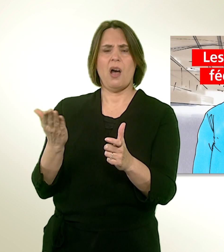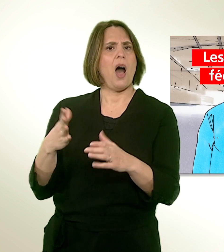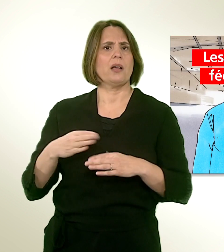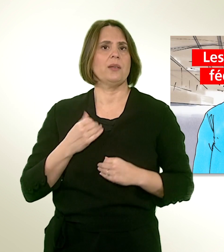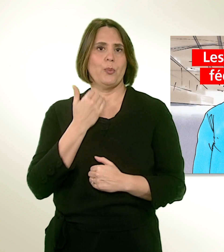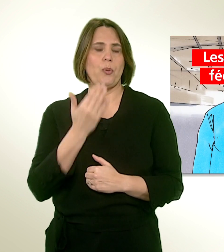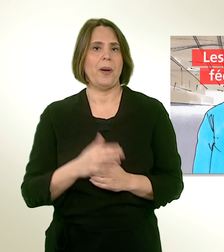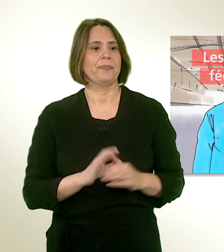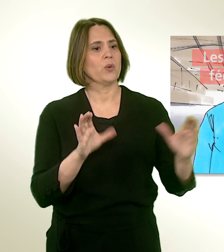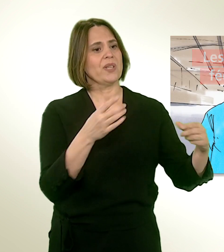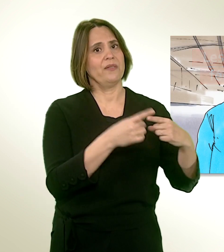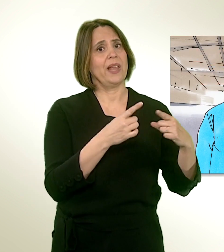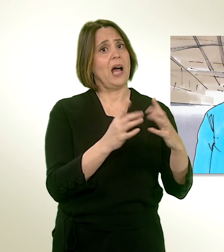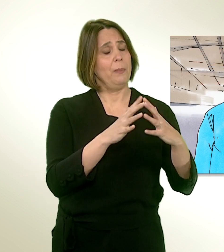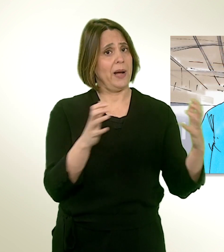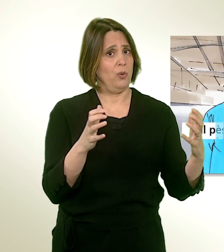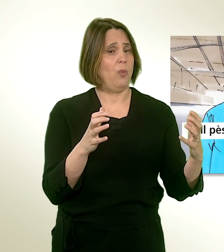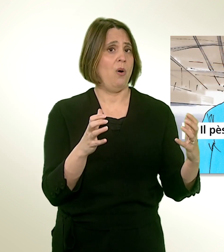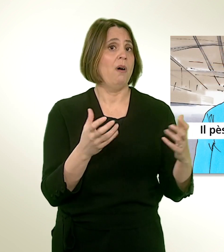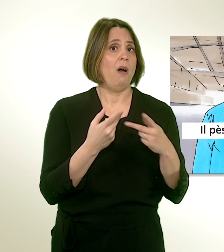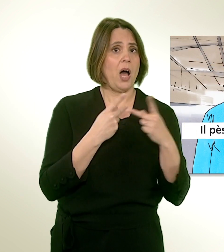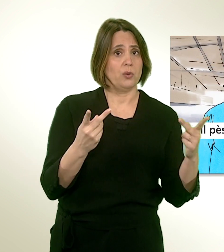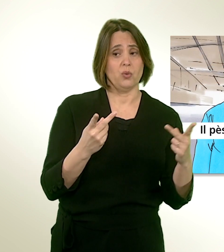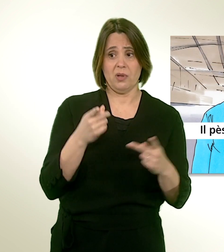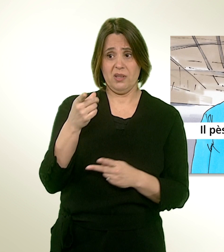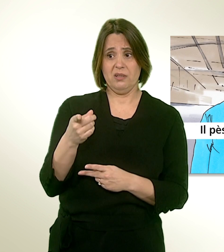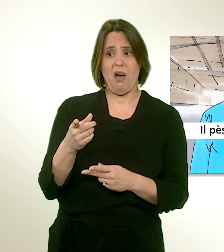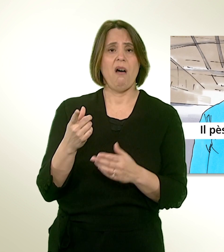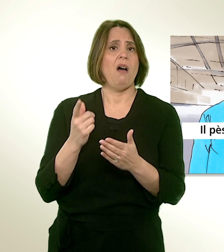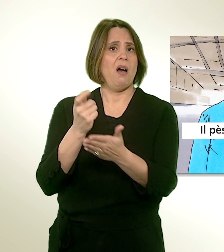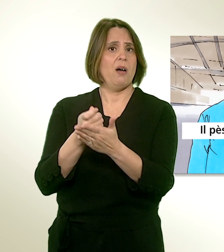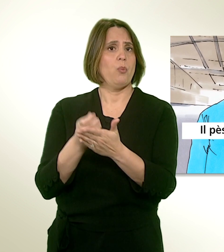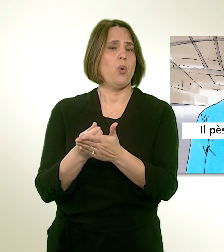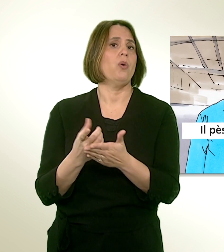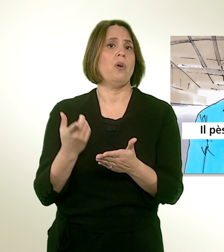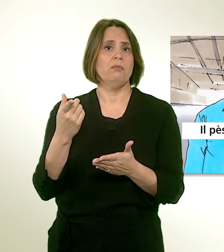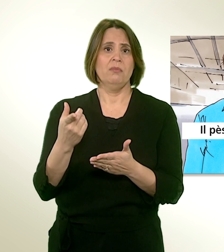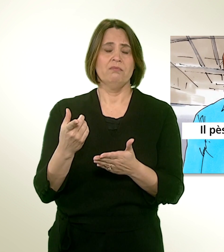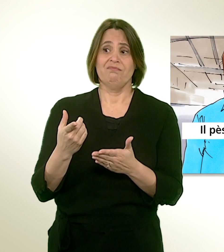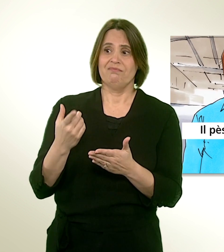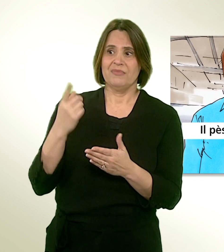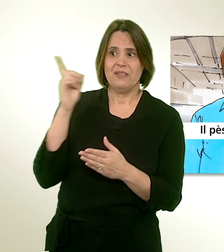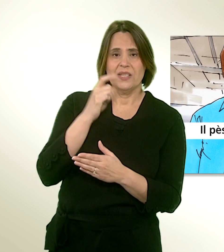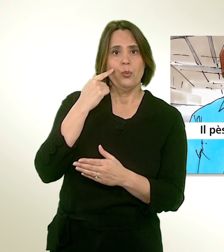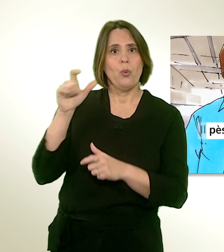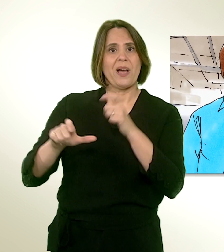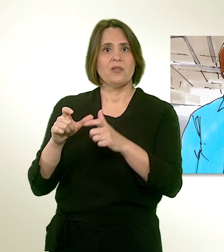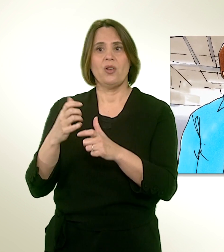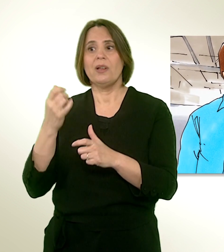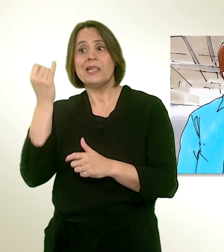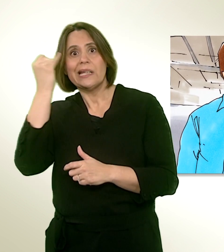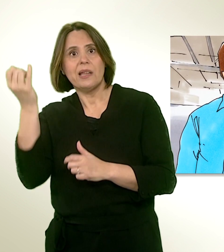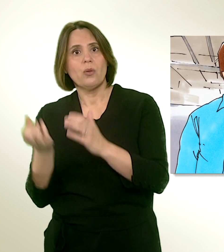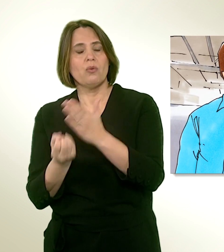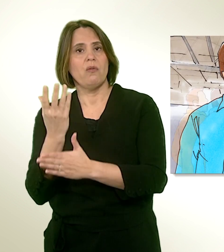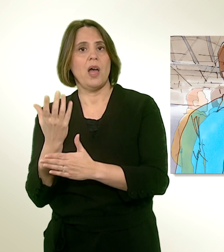Conseil fédéral et le Parlement estiment que le droit de timbre d'émission pèse sur les personnes novatrices souhaitant investir ou fonder une